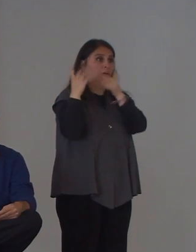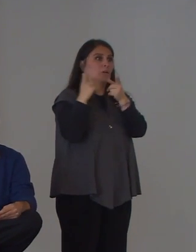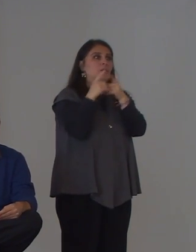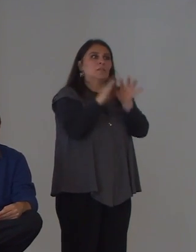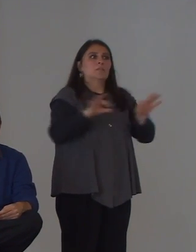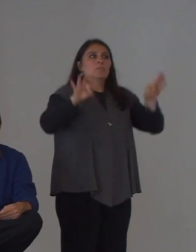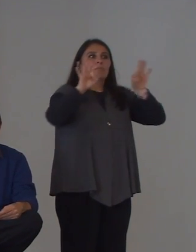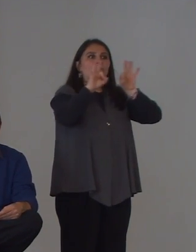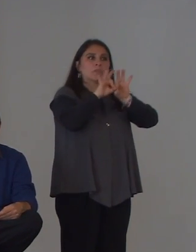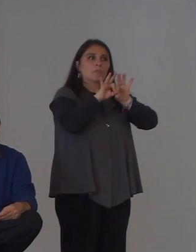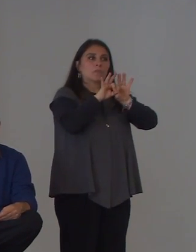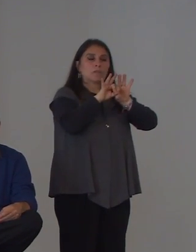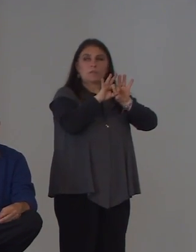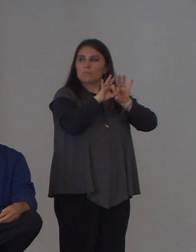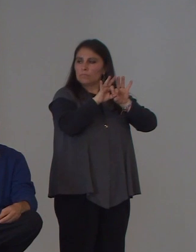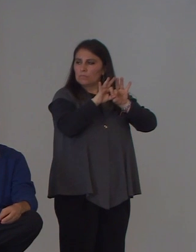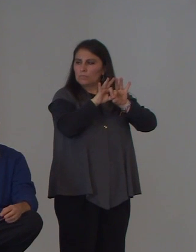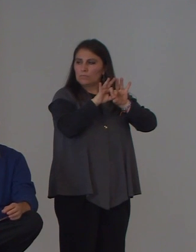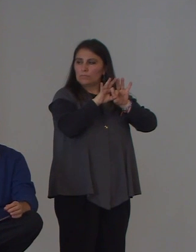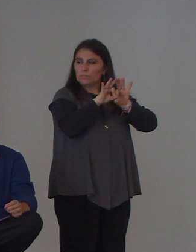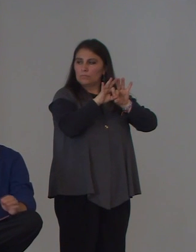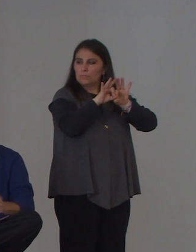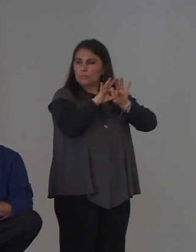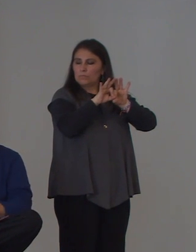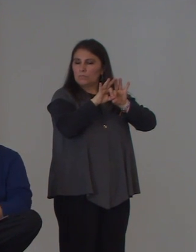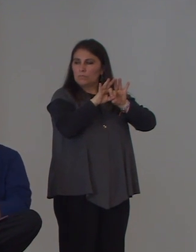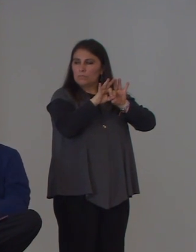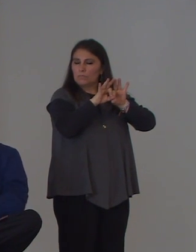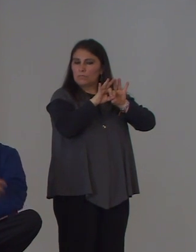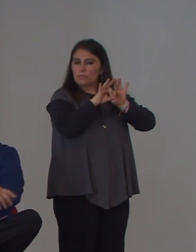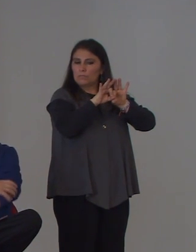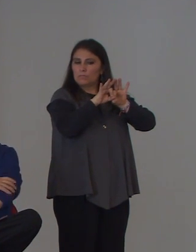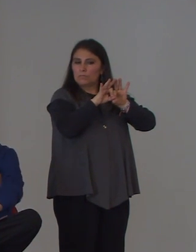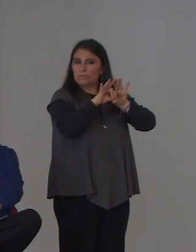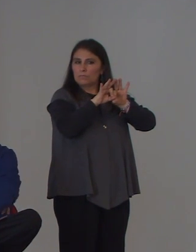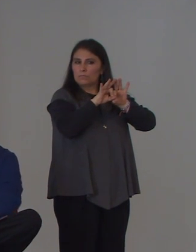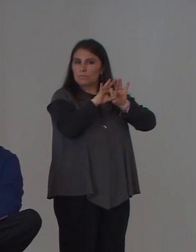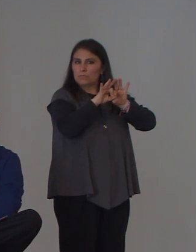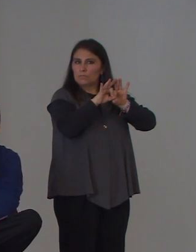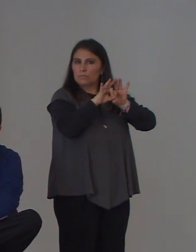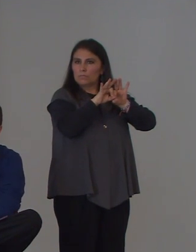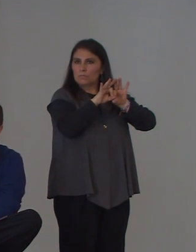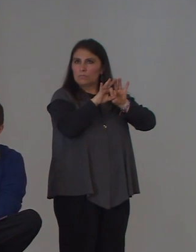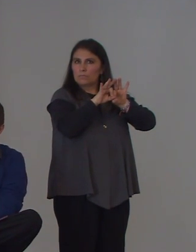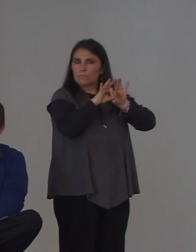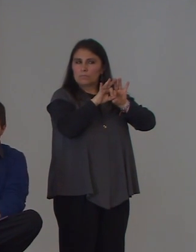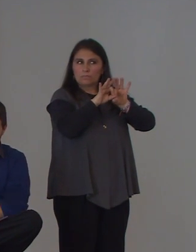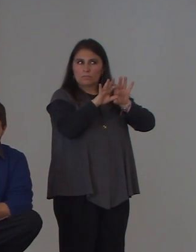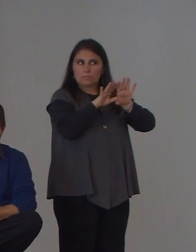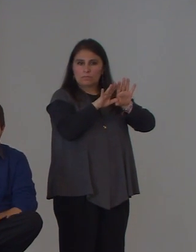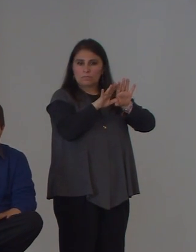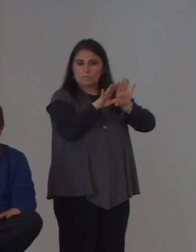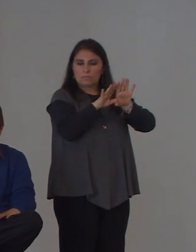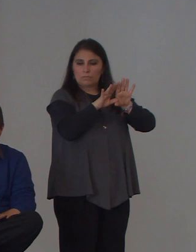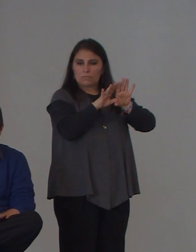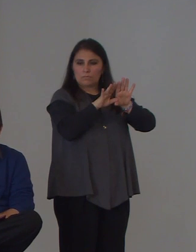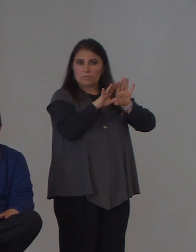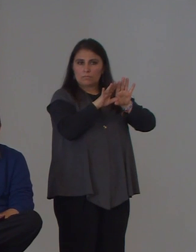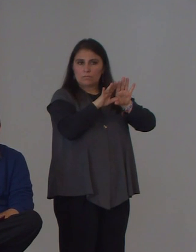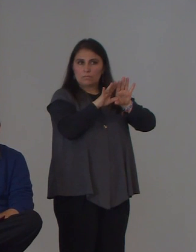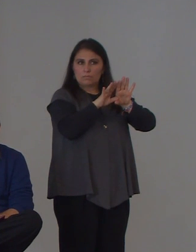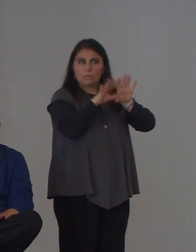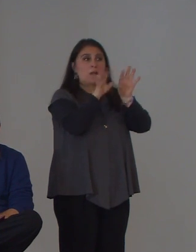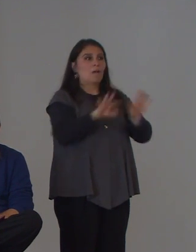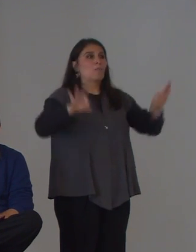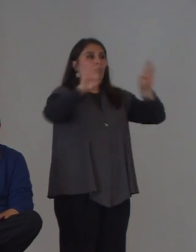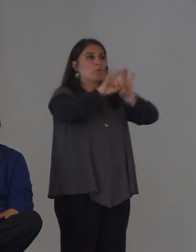la moralidad, es empezar a ver que algunos asuntos sí son fundamentales respecto a la función